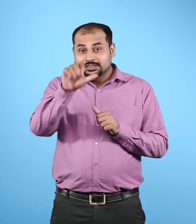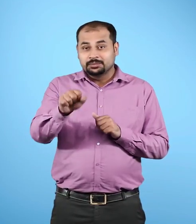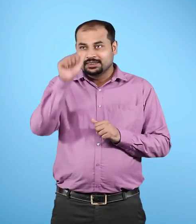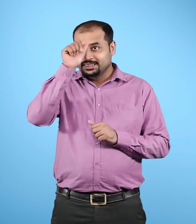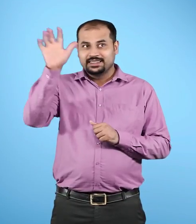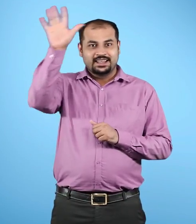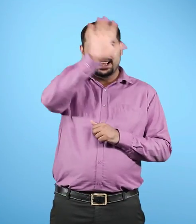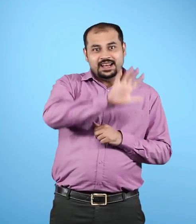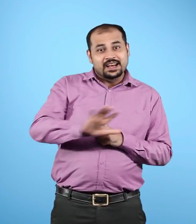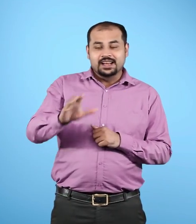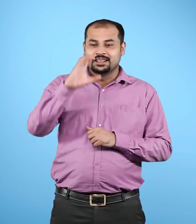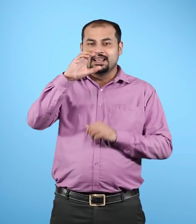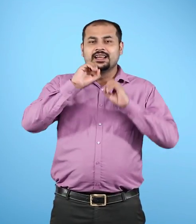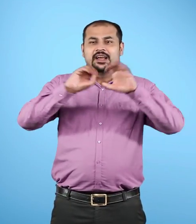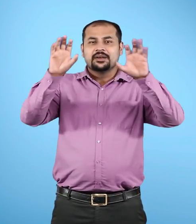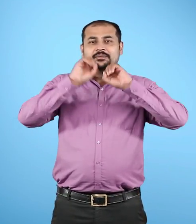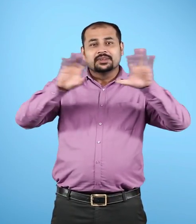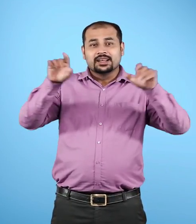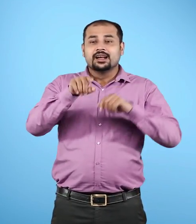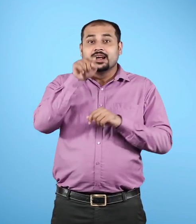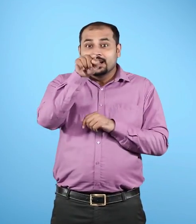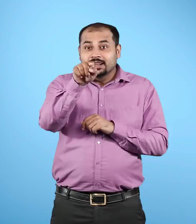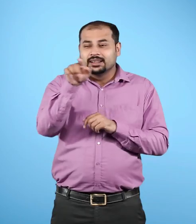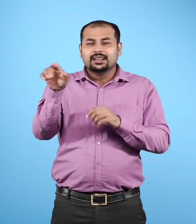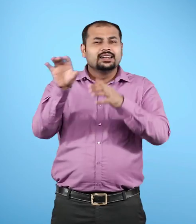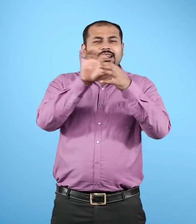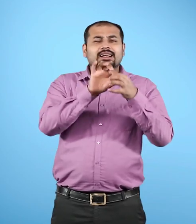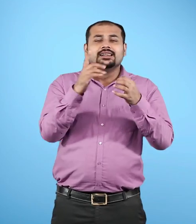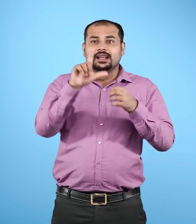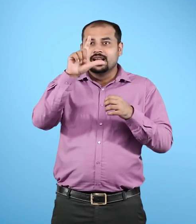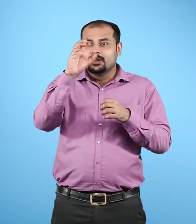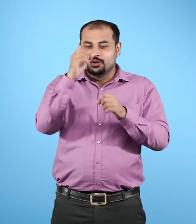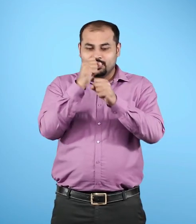सुगम्य भारत अभियान के प्रतीक चिन्ह का प्रयोग करते हुए।